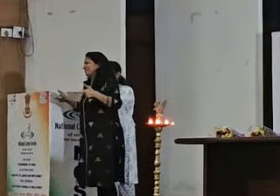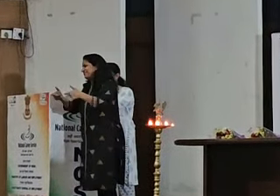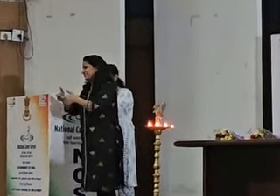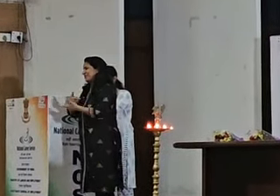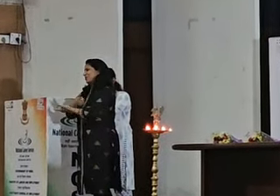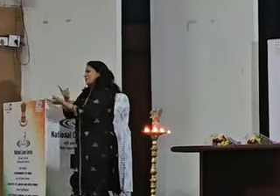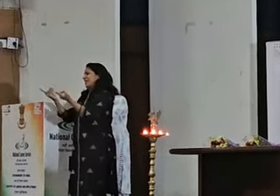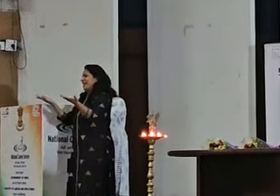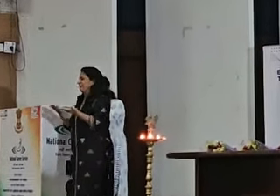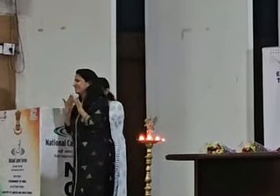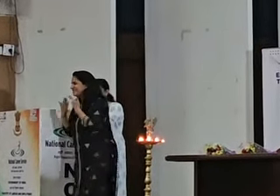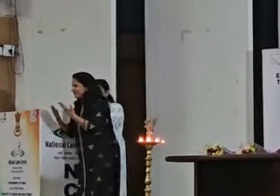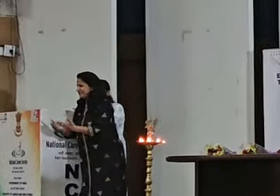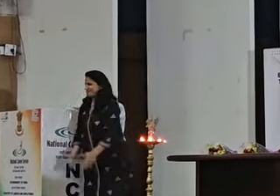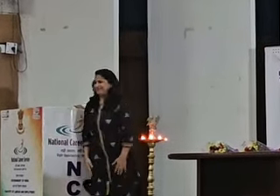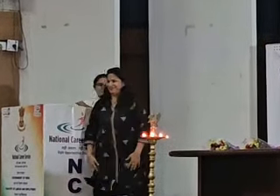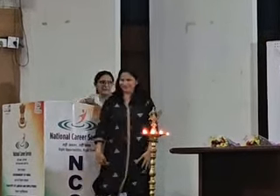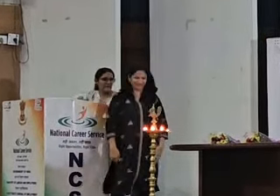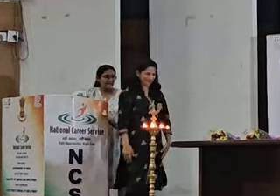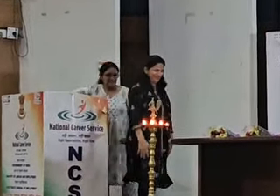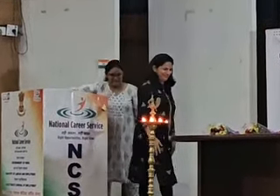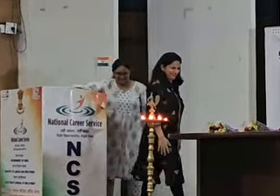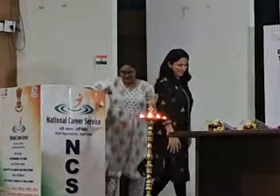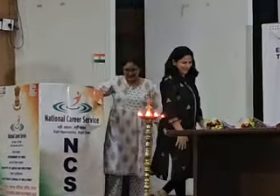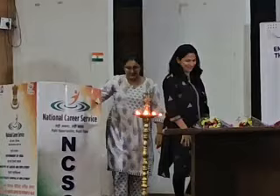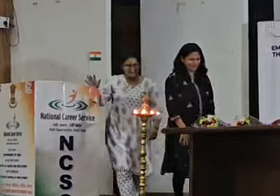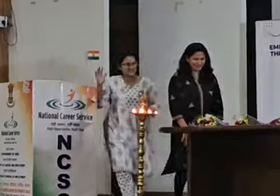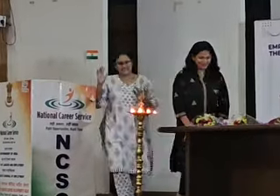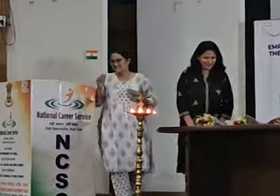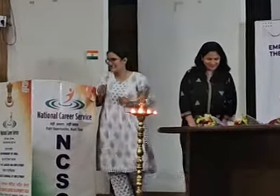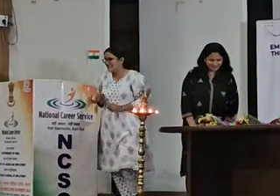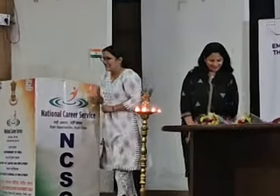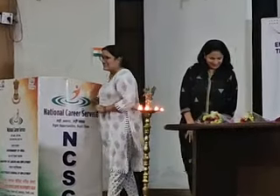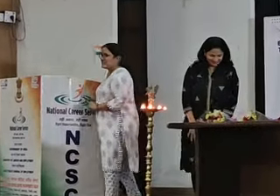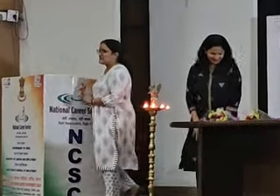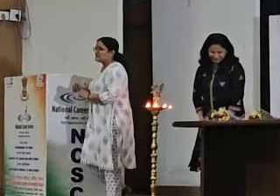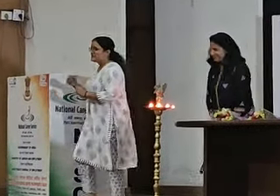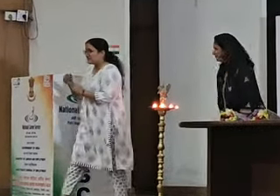भी इम्पावर कर रहे हैं वुमेन को, उसके लिए थैंक यू सो मच एंड थैंक यू फॉर कमिंग।